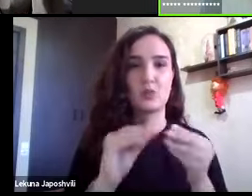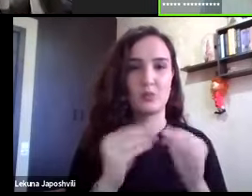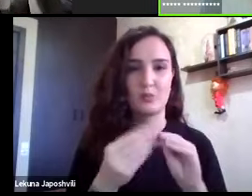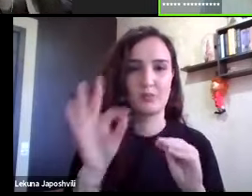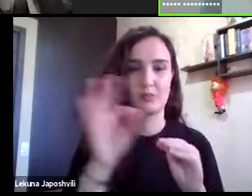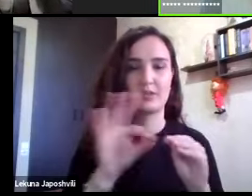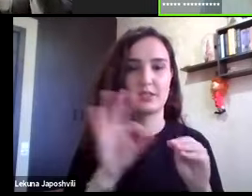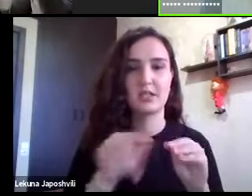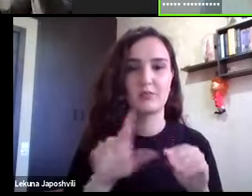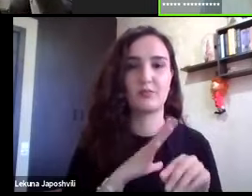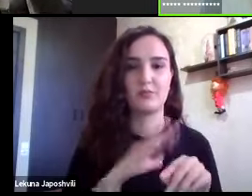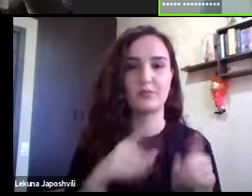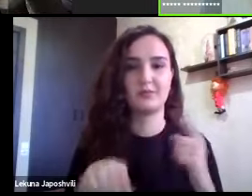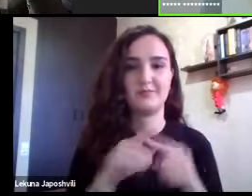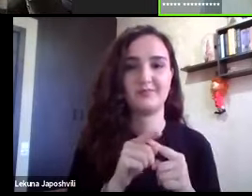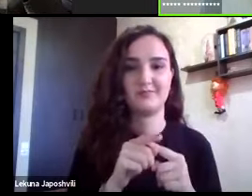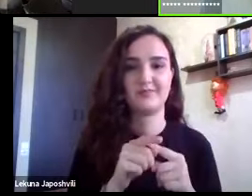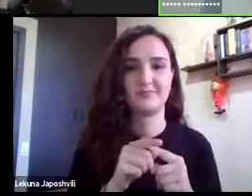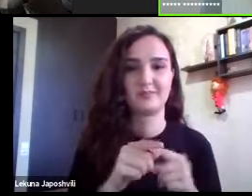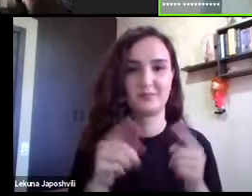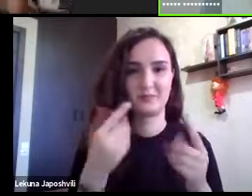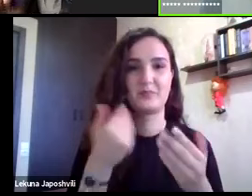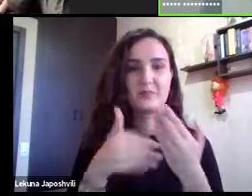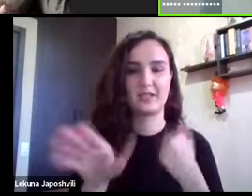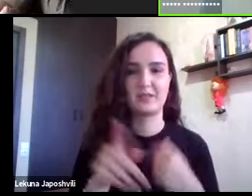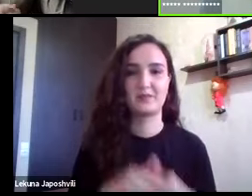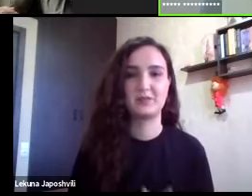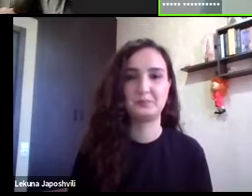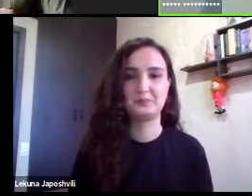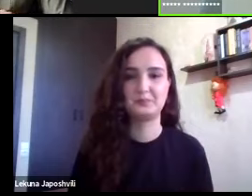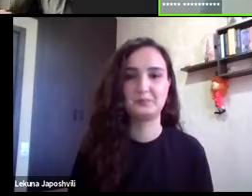გამო მოგვიწია ეთერიდან გასვლა.